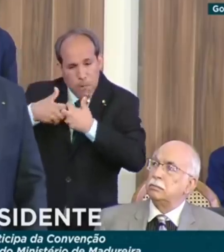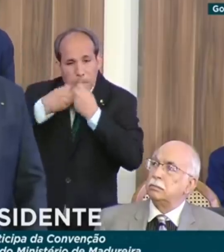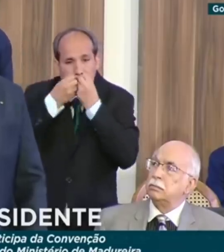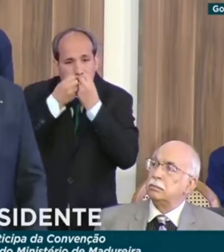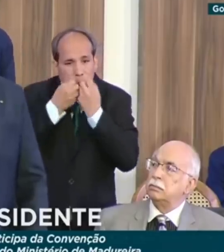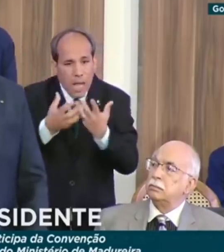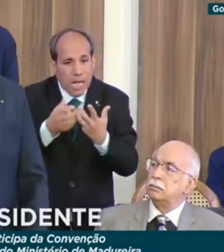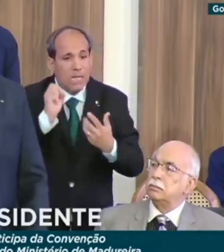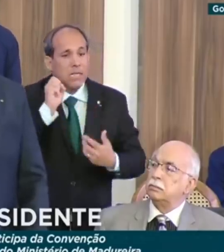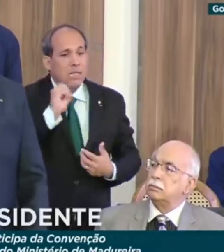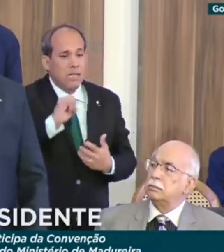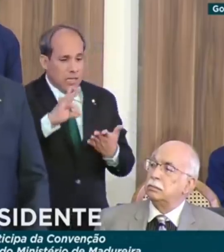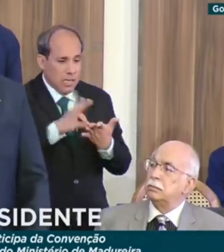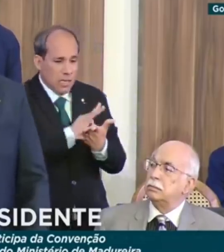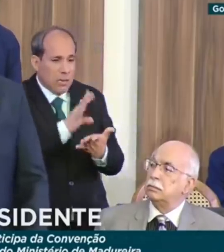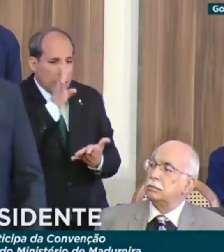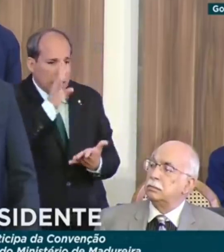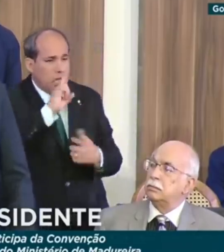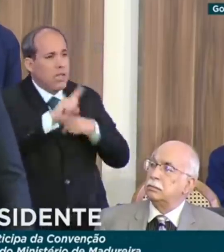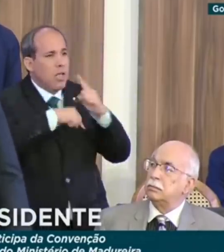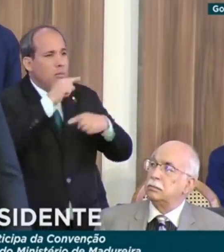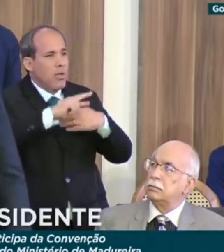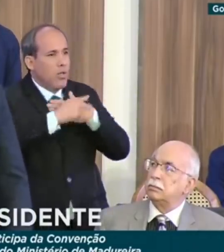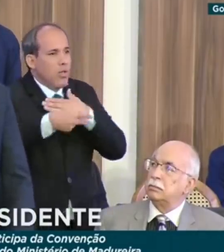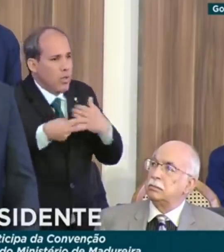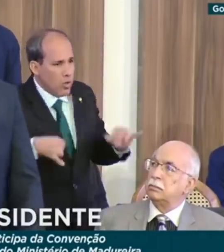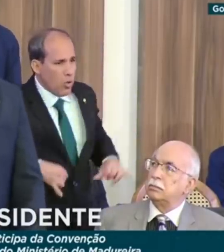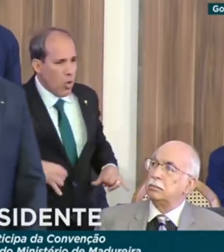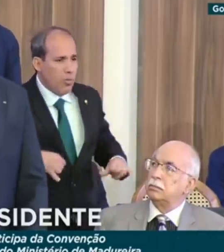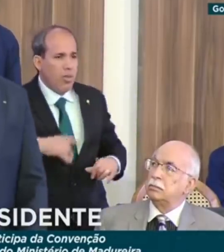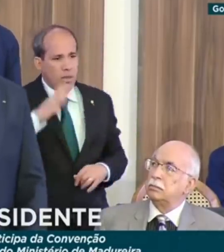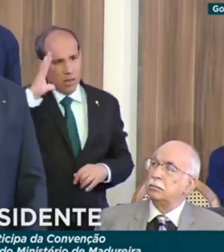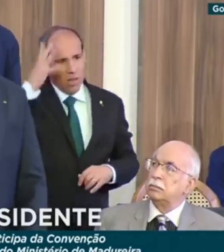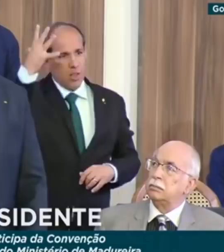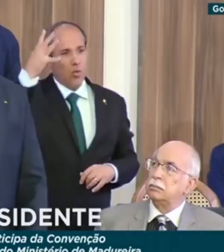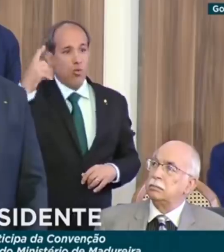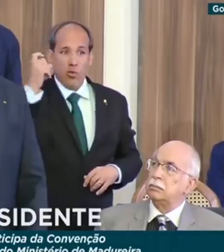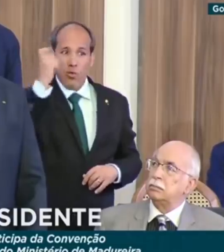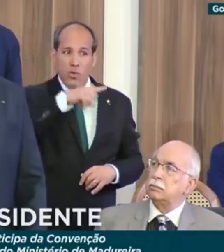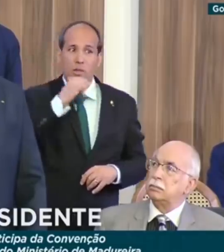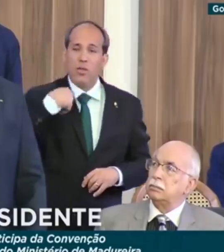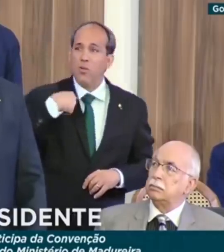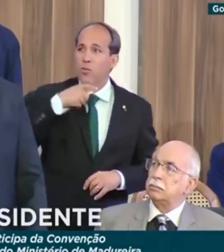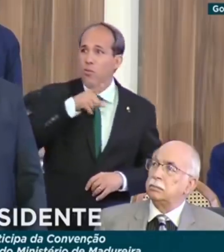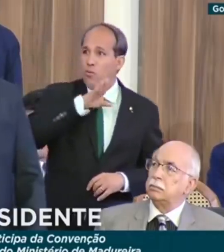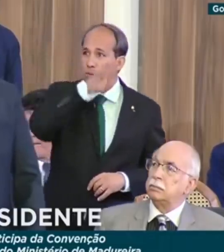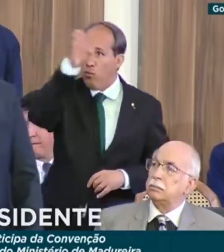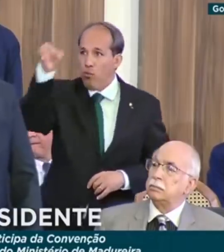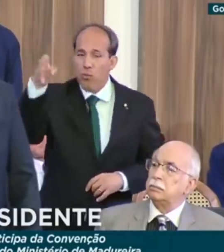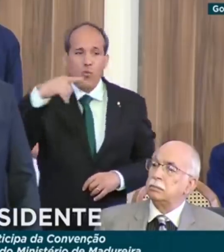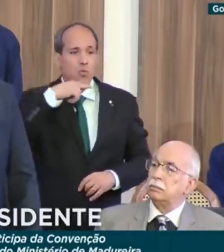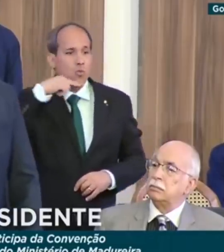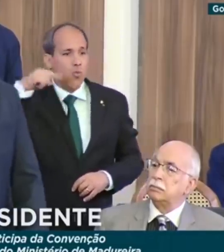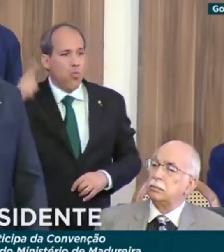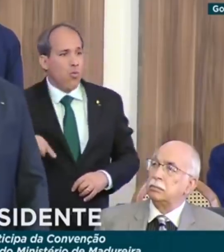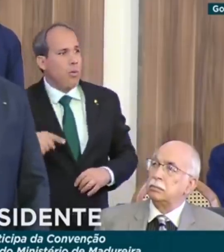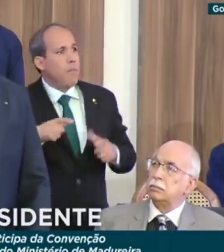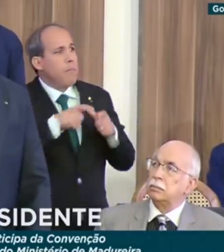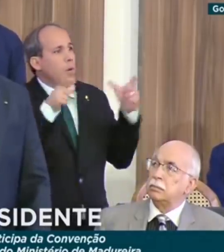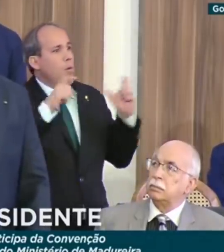decisões difíceis, como ir para a Rússia, pressão quase do mundo todo para que eu não fosse à Rússia em